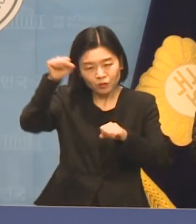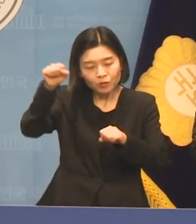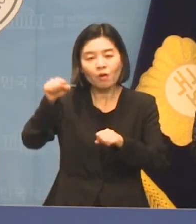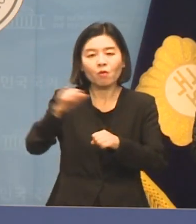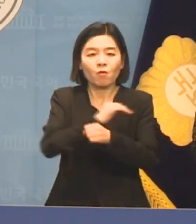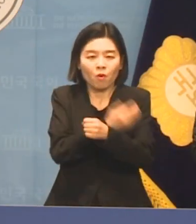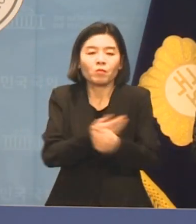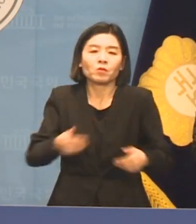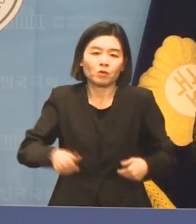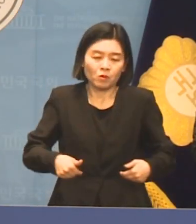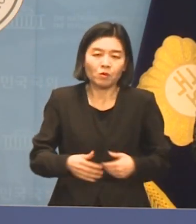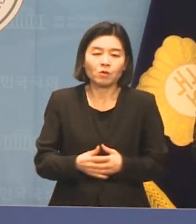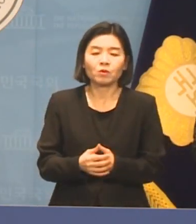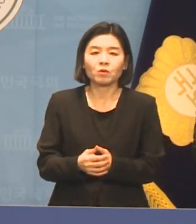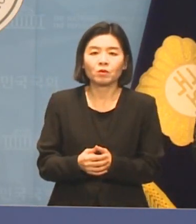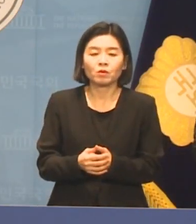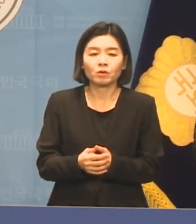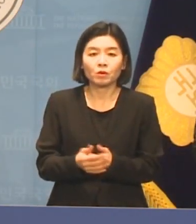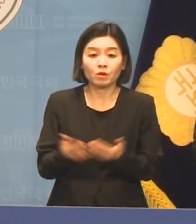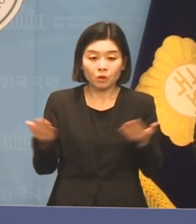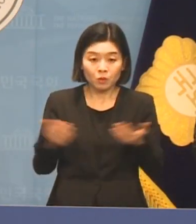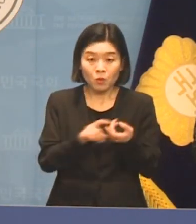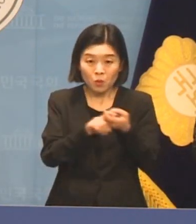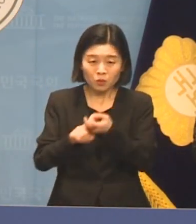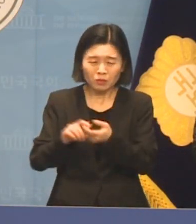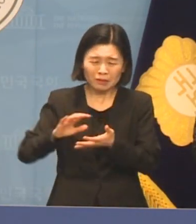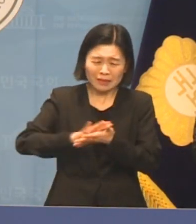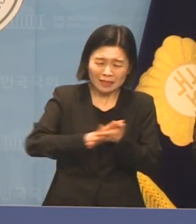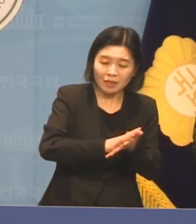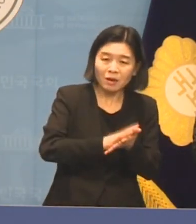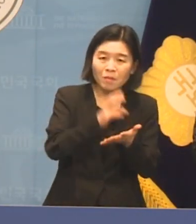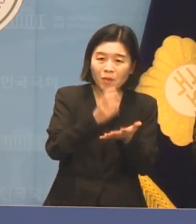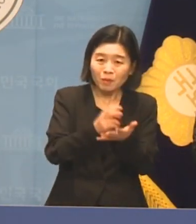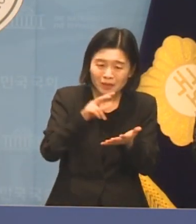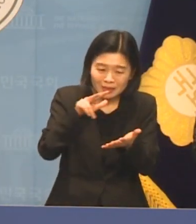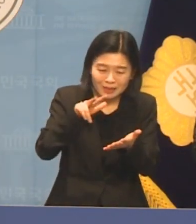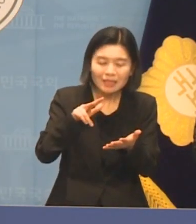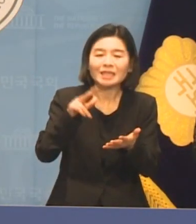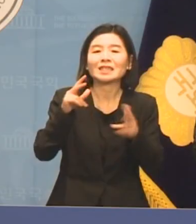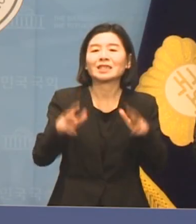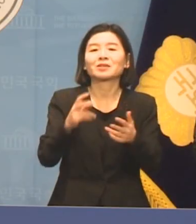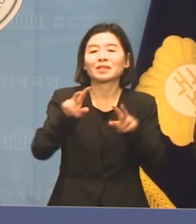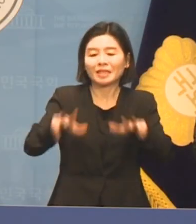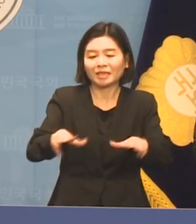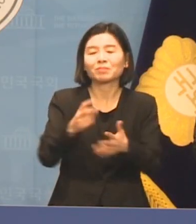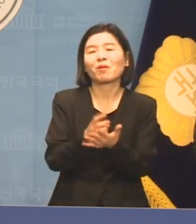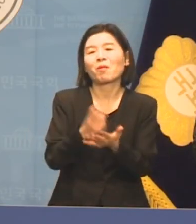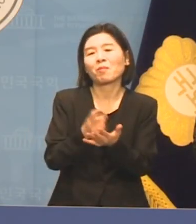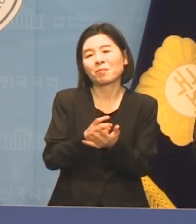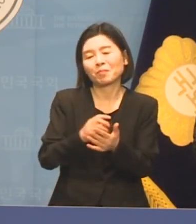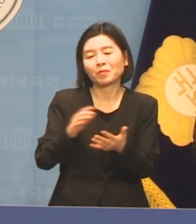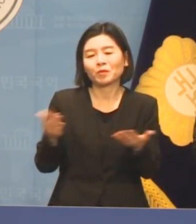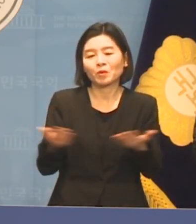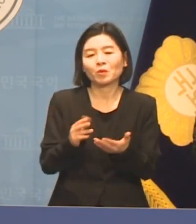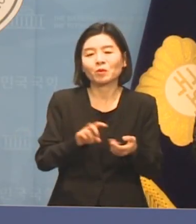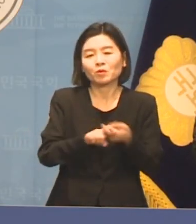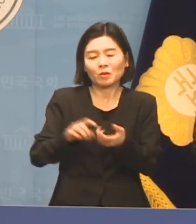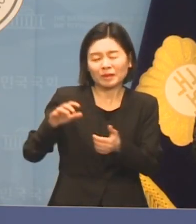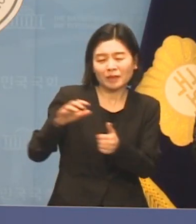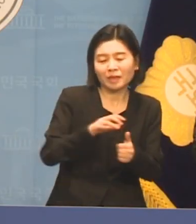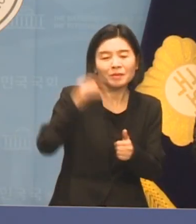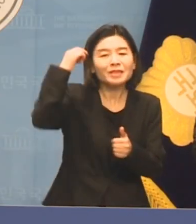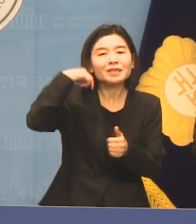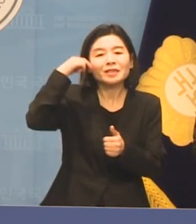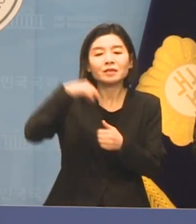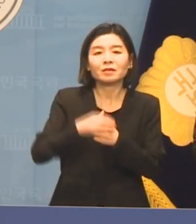이를 발판으로 노조 탄압법과 다를 바 없는 현행 노조법이 우리 노동자들의 노동 기본권을